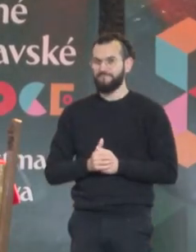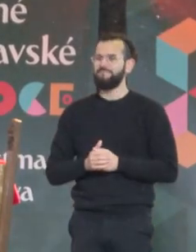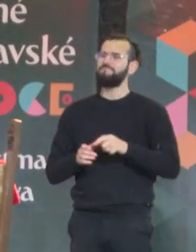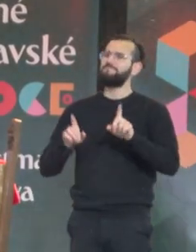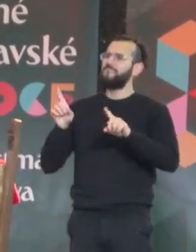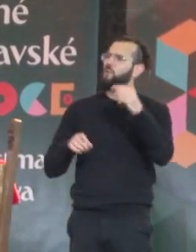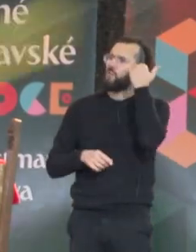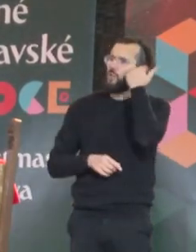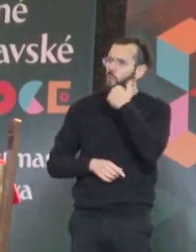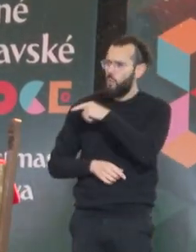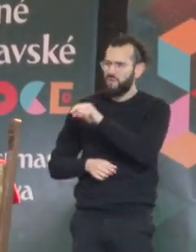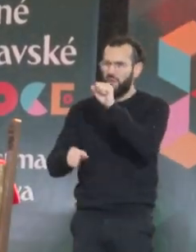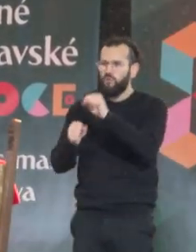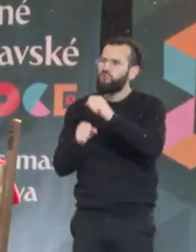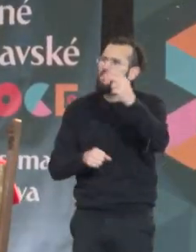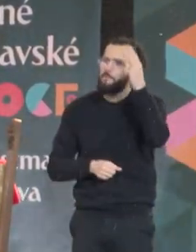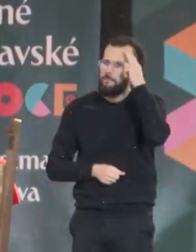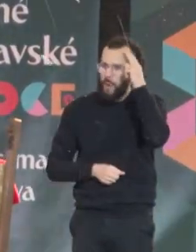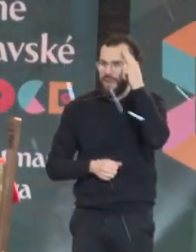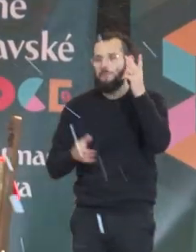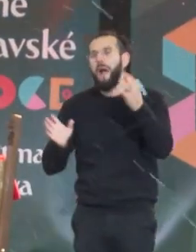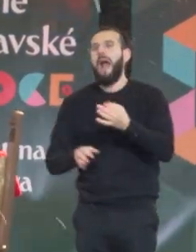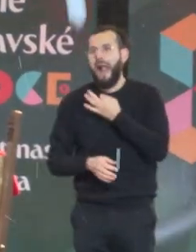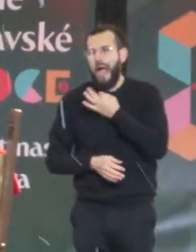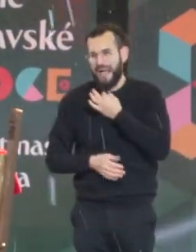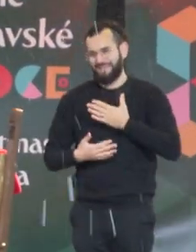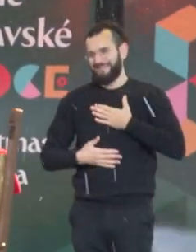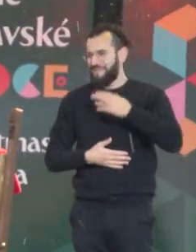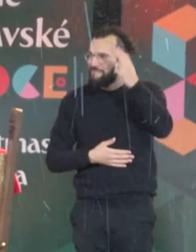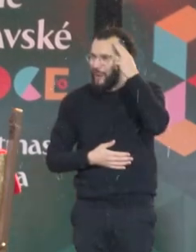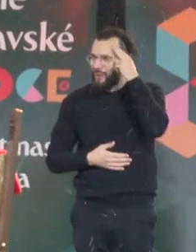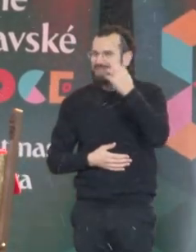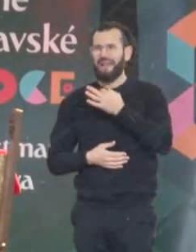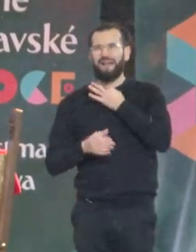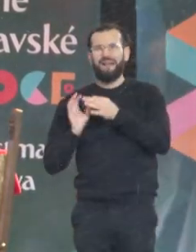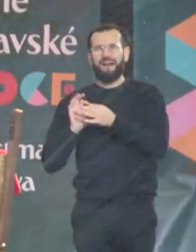ľudia určite ma poznajú, teda môj hlas, ako